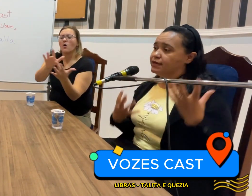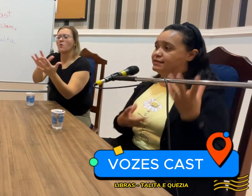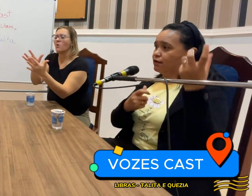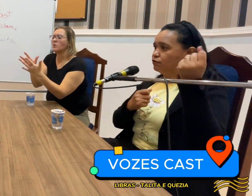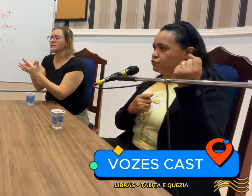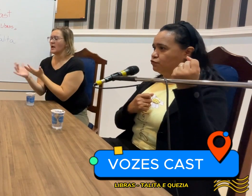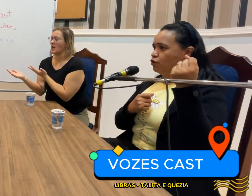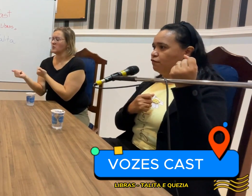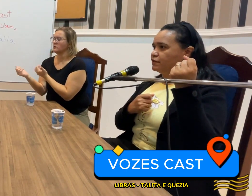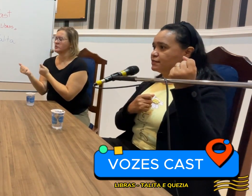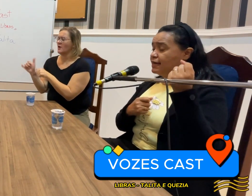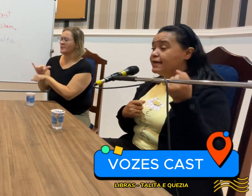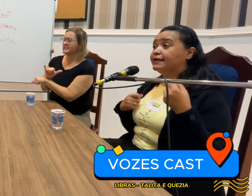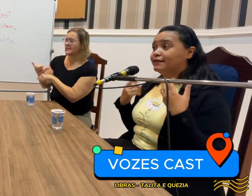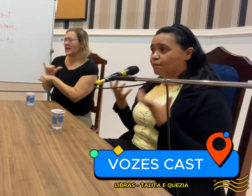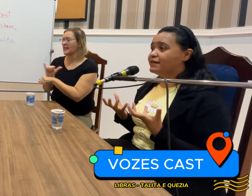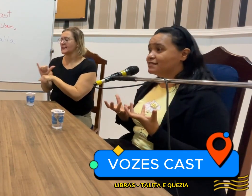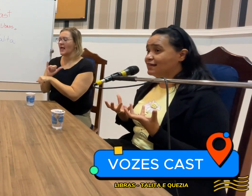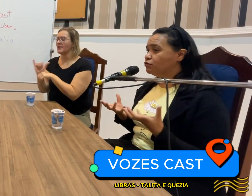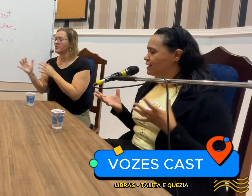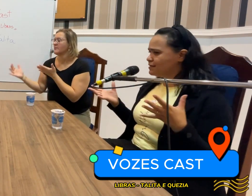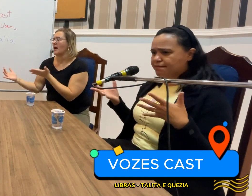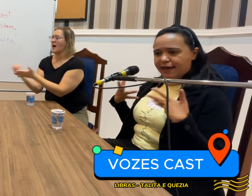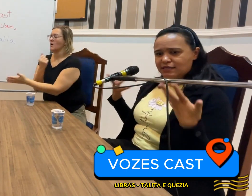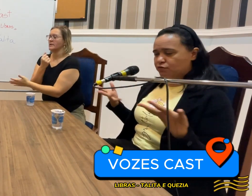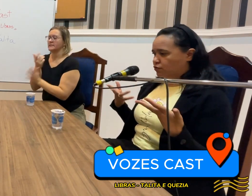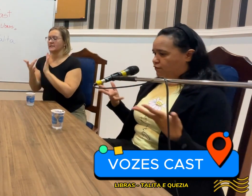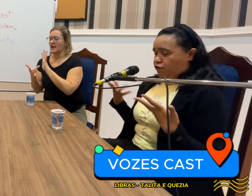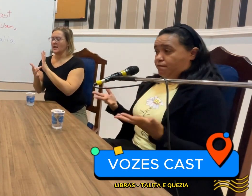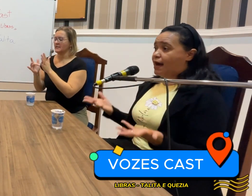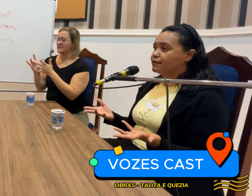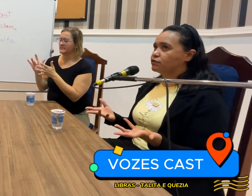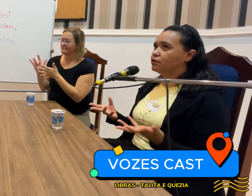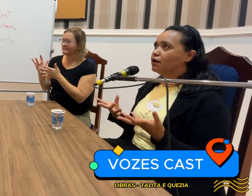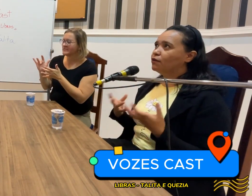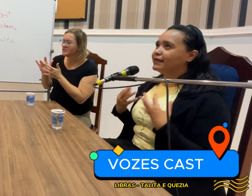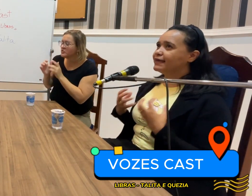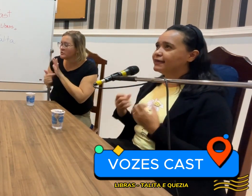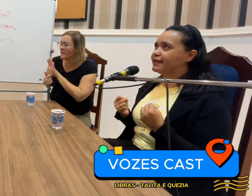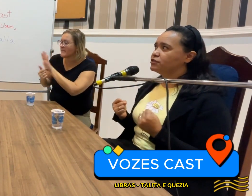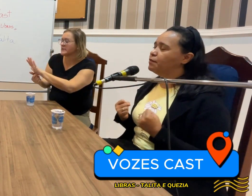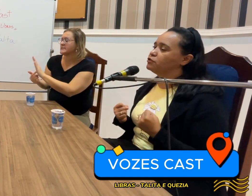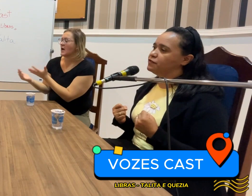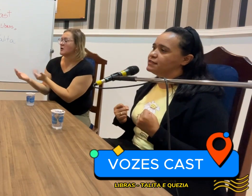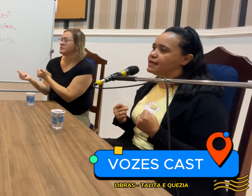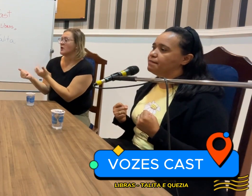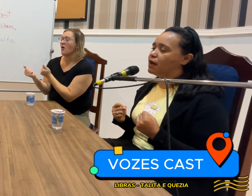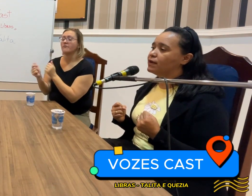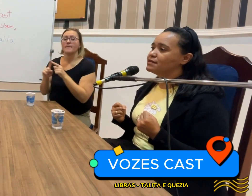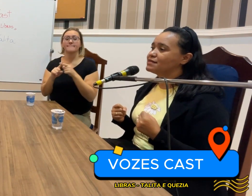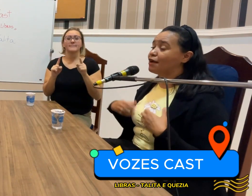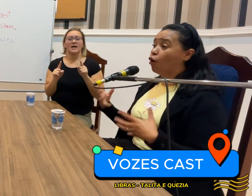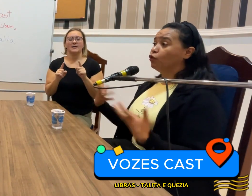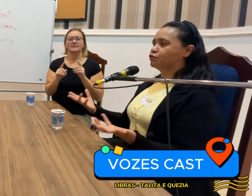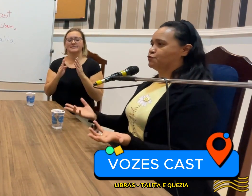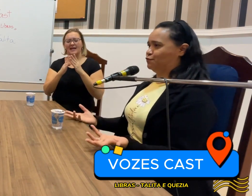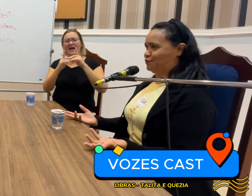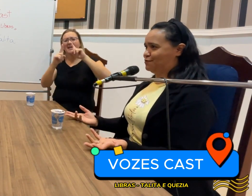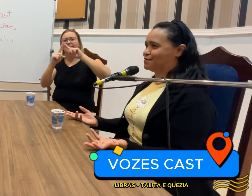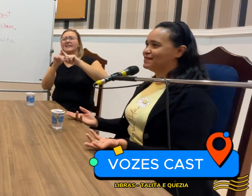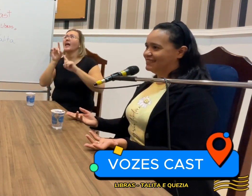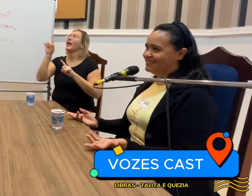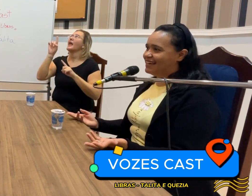estratégia para alcançar outros jovens? Então, pensando nesse mesmo formato, o que a igreja pode fazer para alcançar